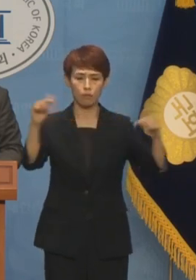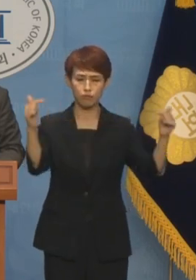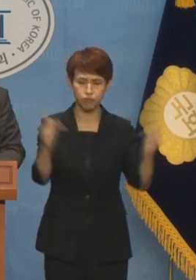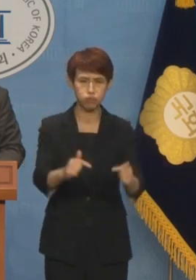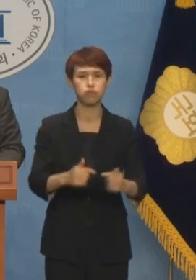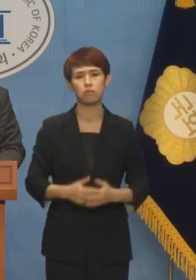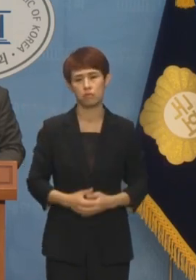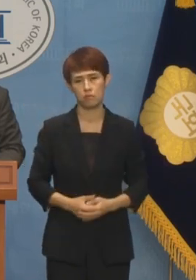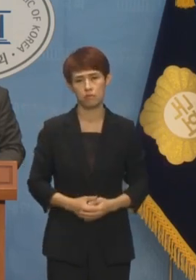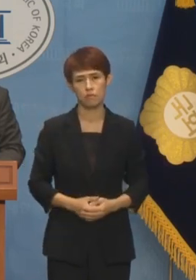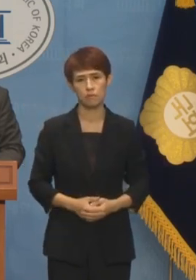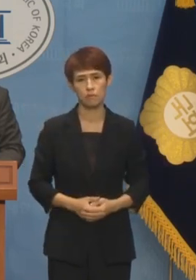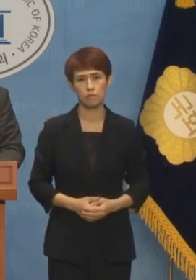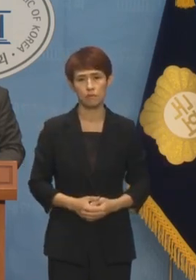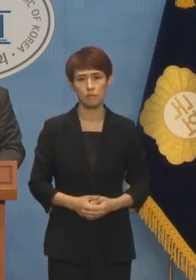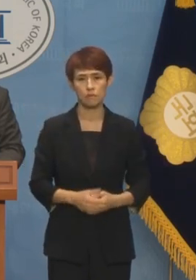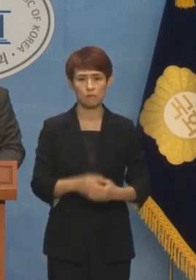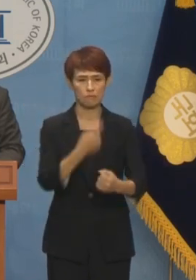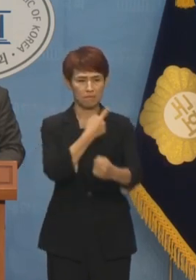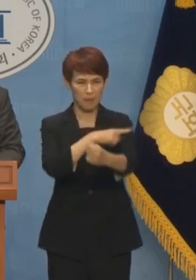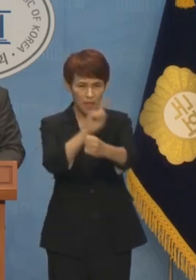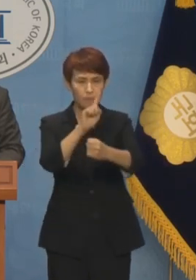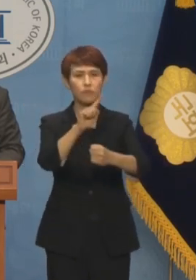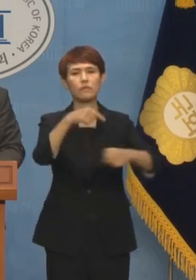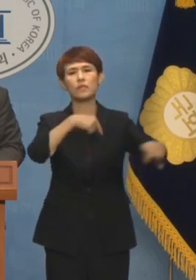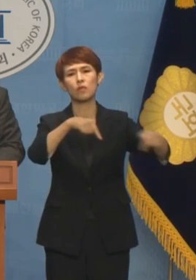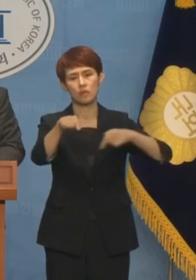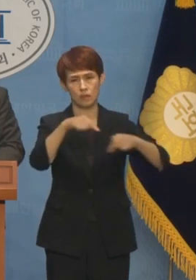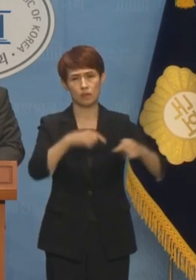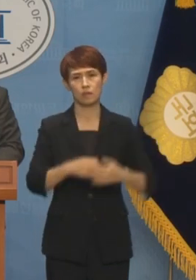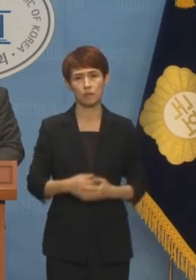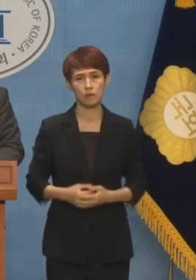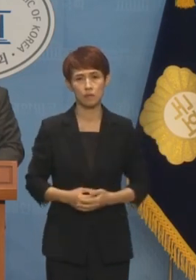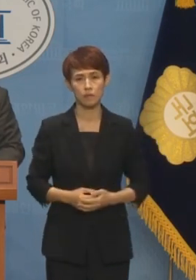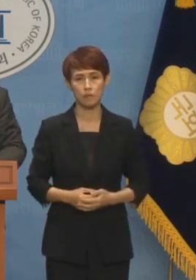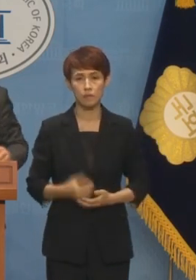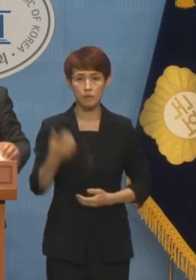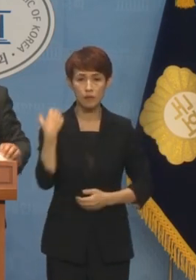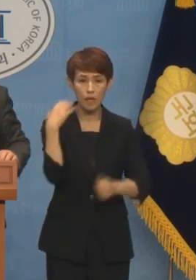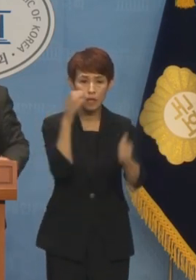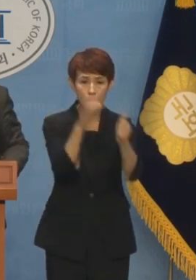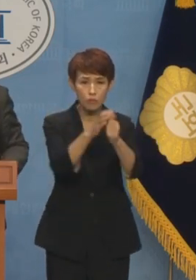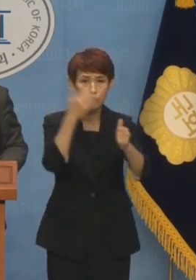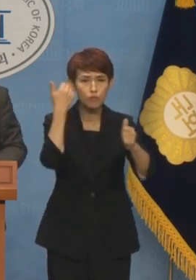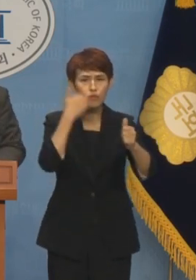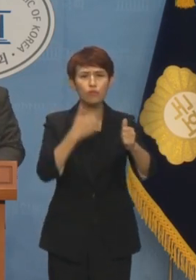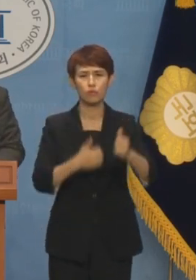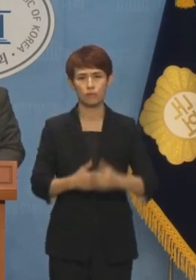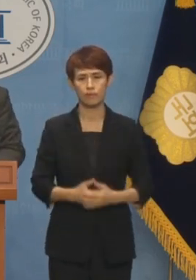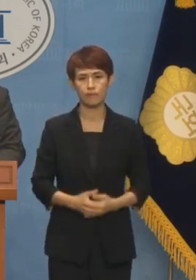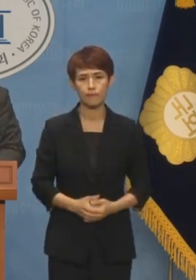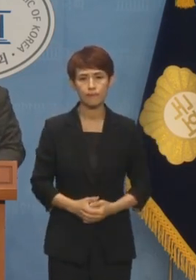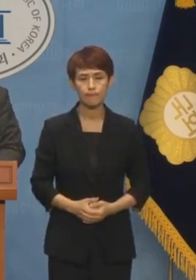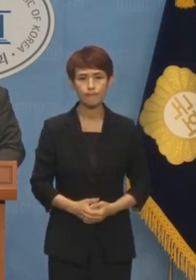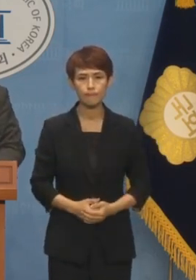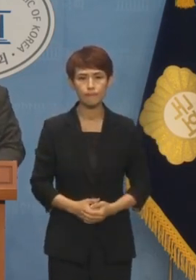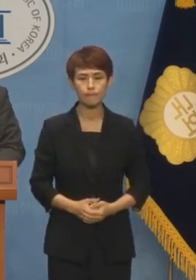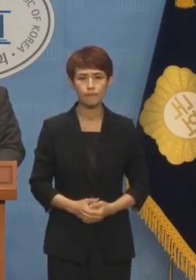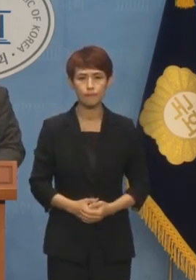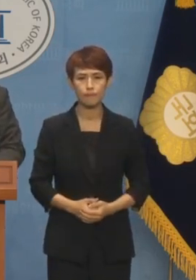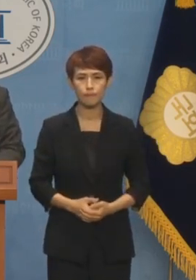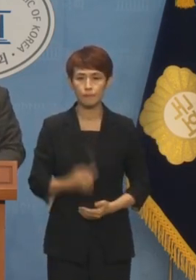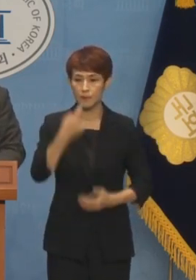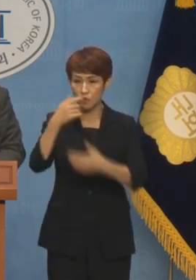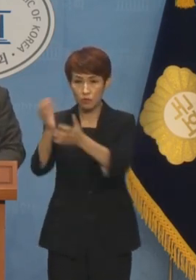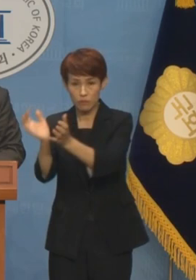있습니다. 무능의 정치, 후대를 죽이는 정치입니다. 이 책임 누구에게 묻겠습니까?